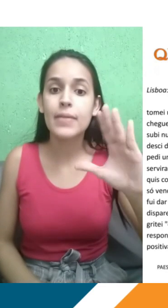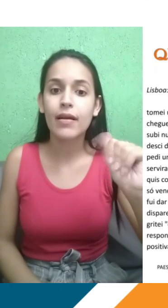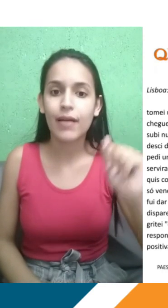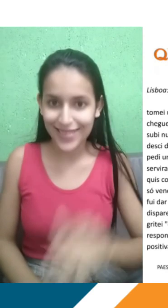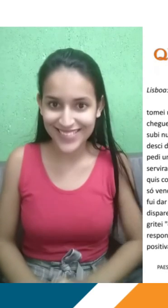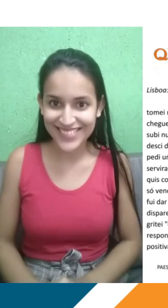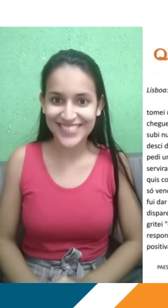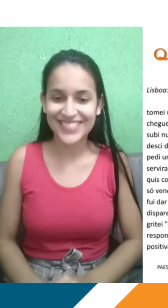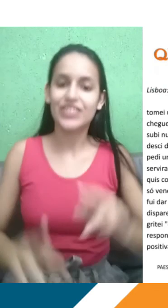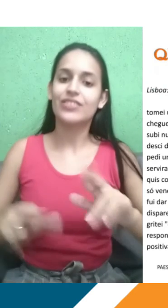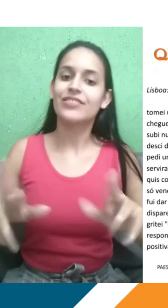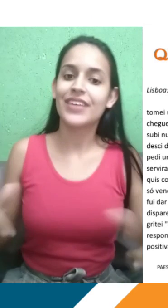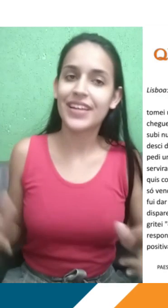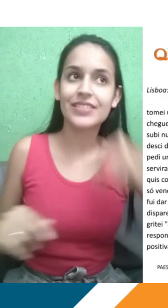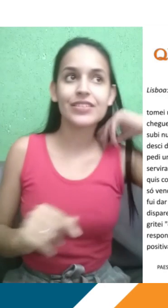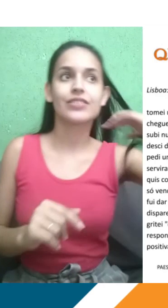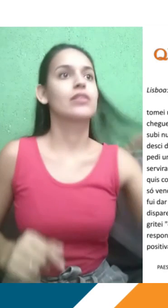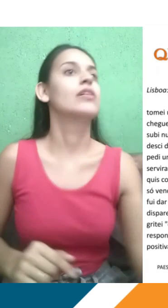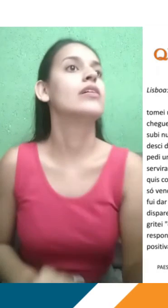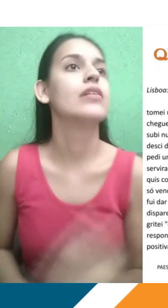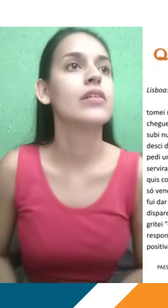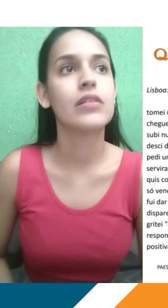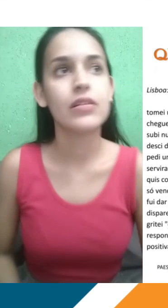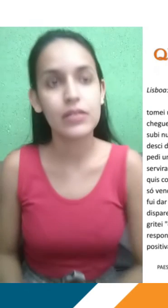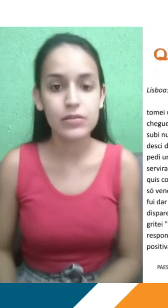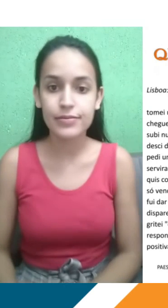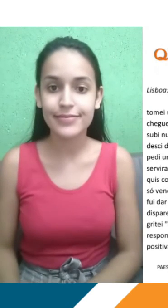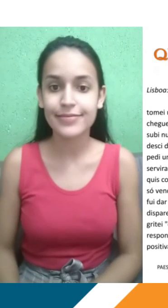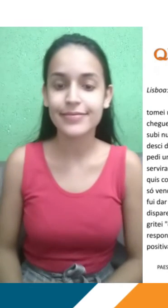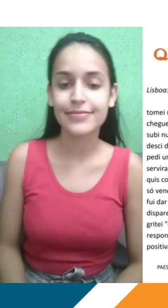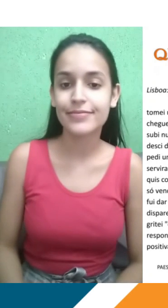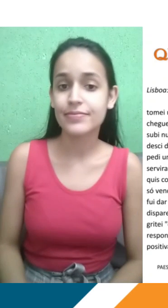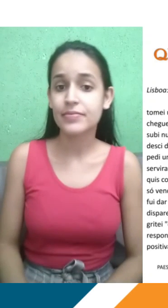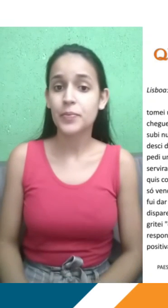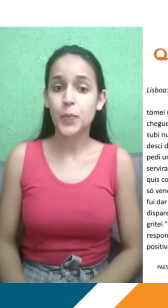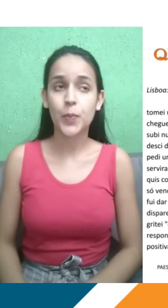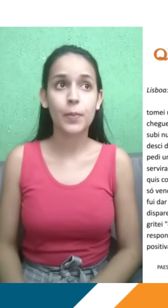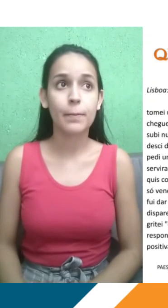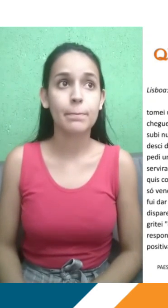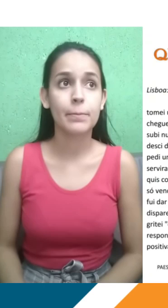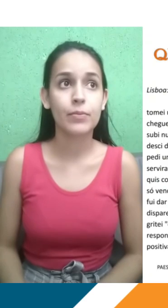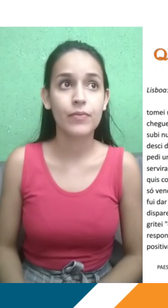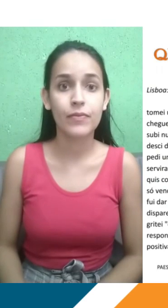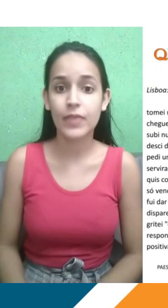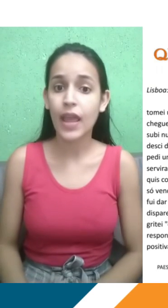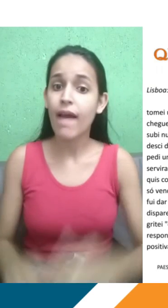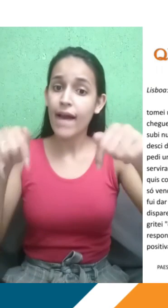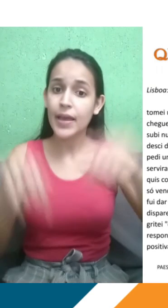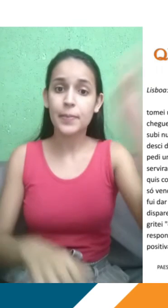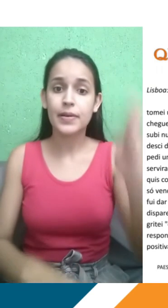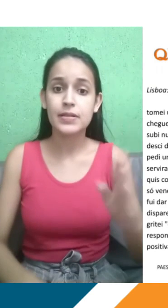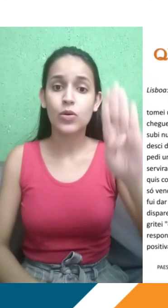indicar que a alternativa A é a opção correta, uma vez que o eu lírico, que é brasileiro, cita os termos que são familiares